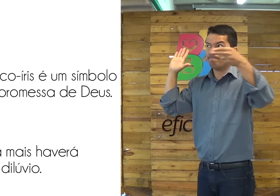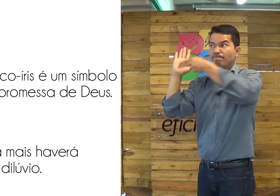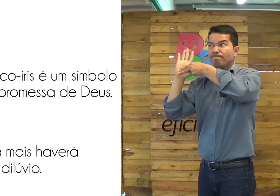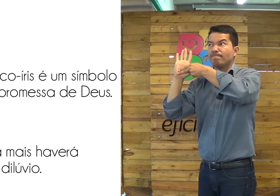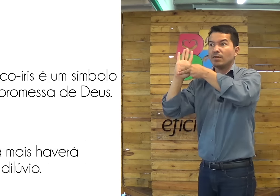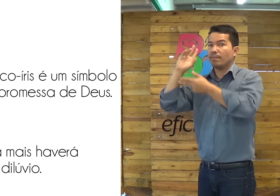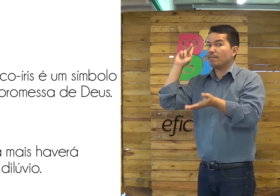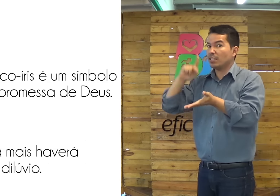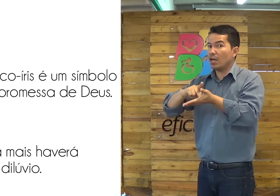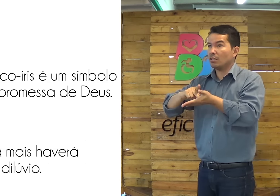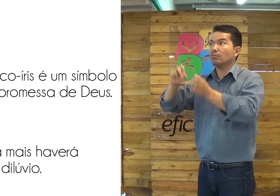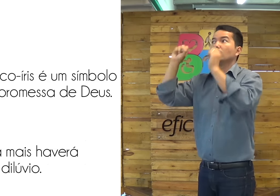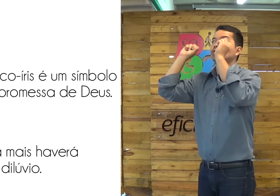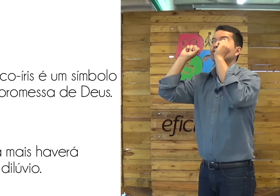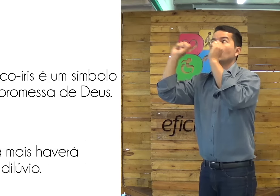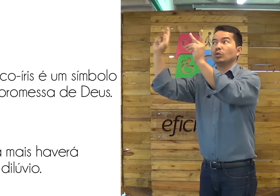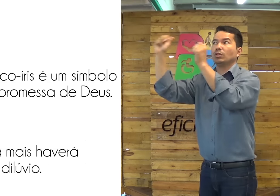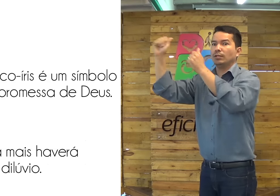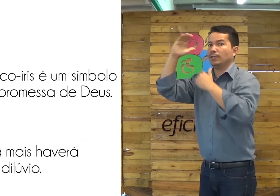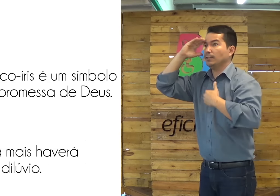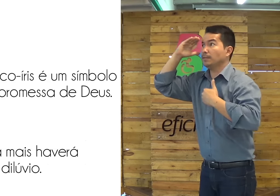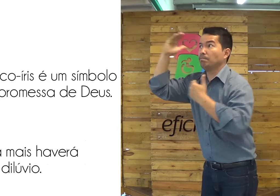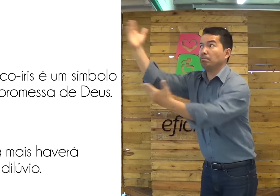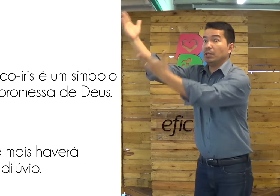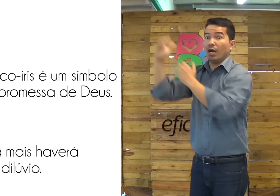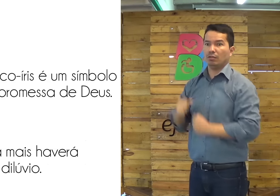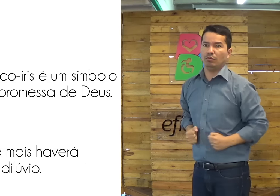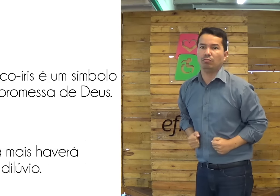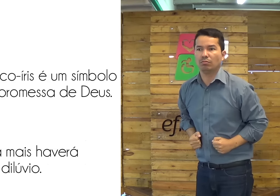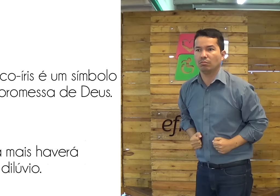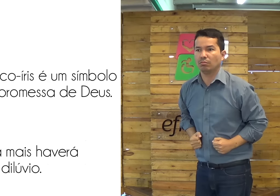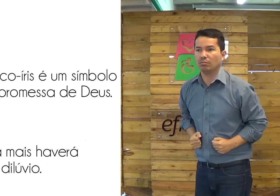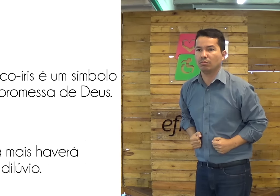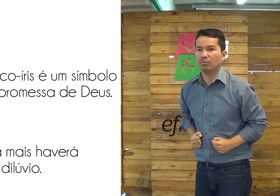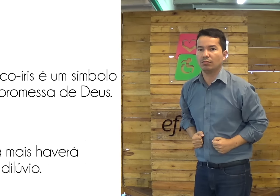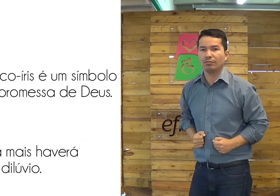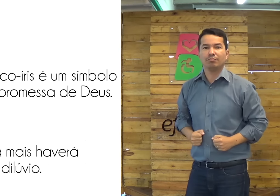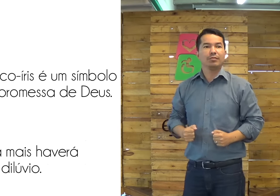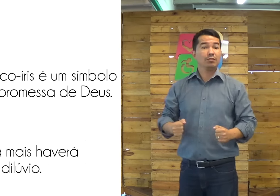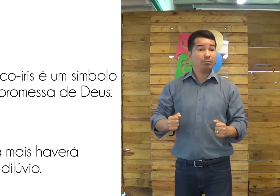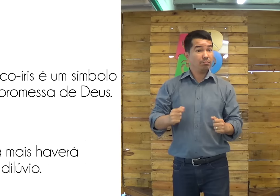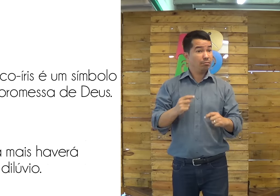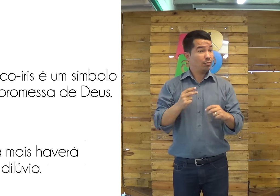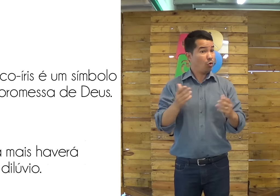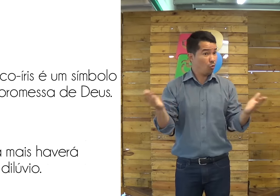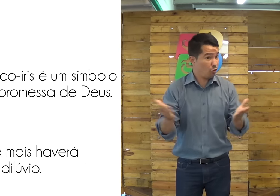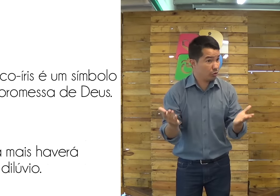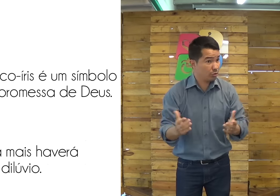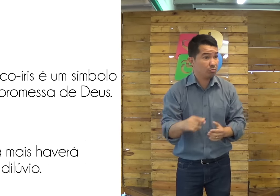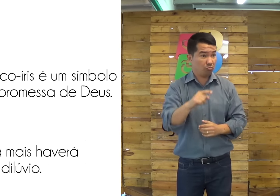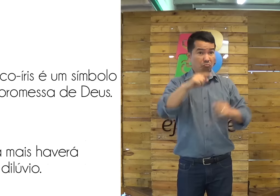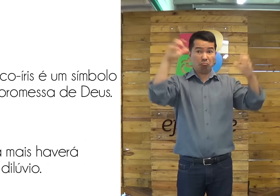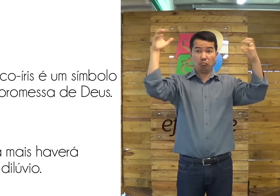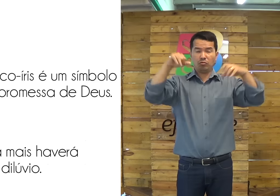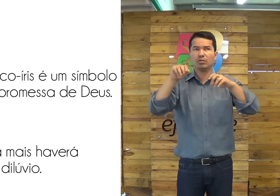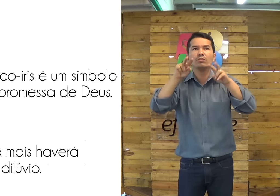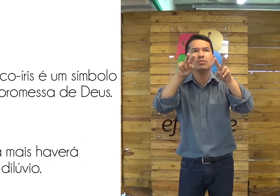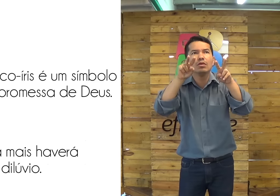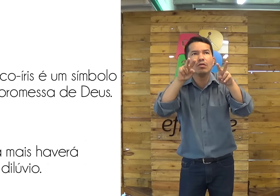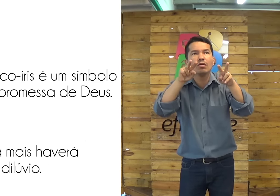sua promessa né Ok então muito obrigada Deus e hoje né se você